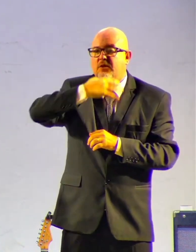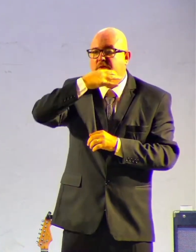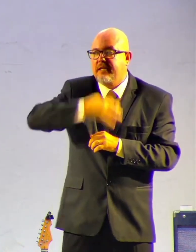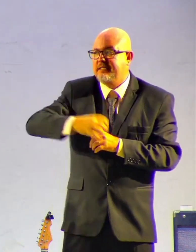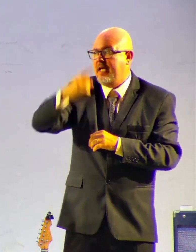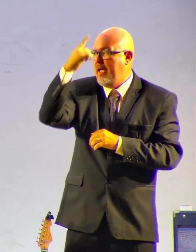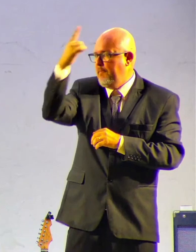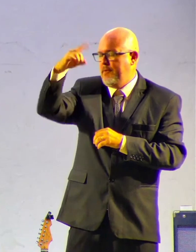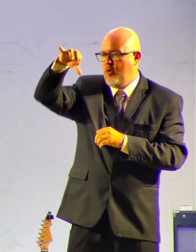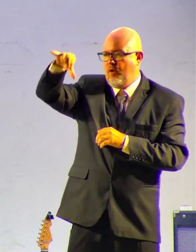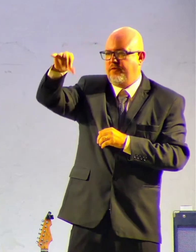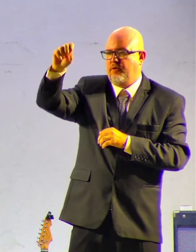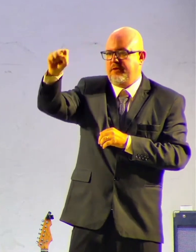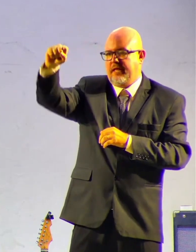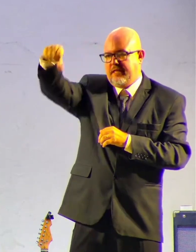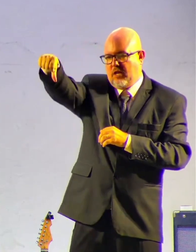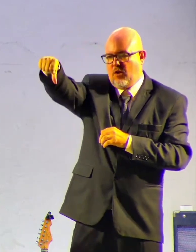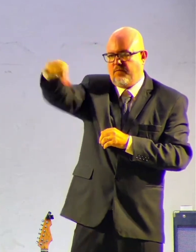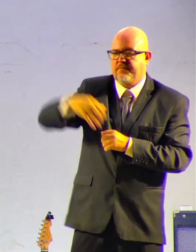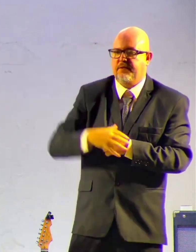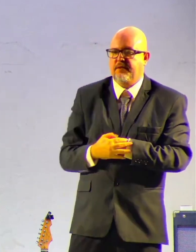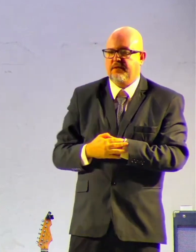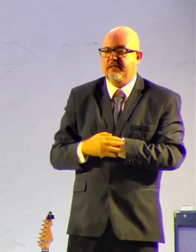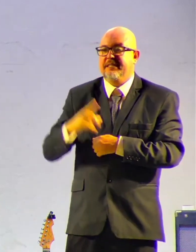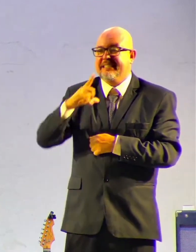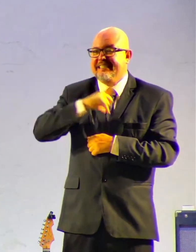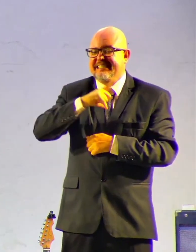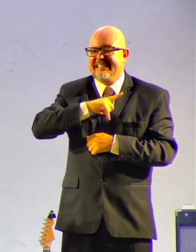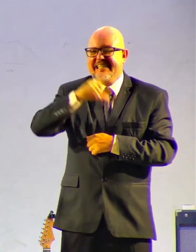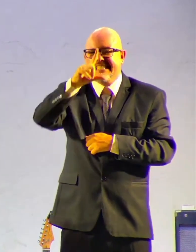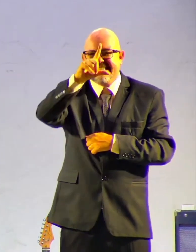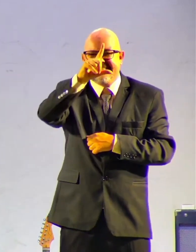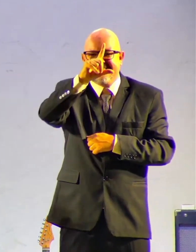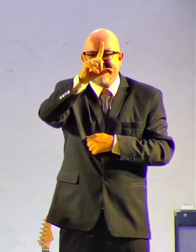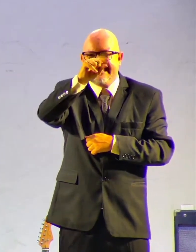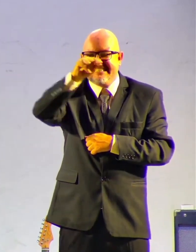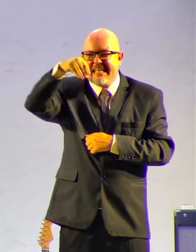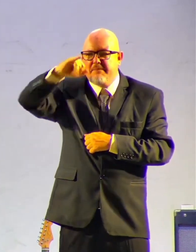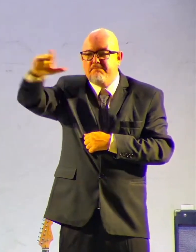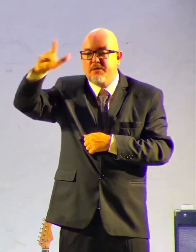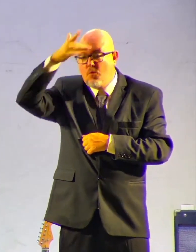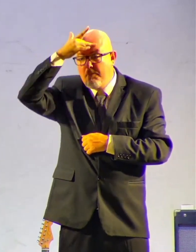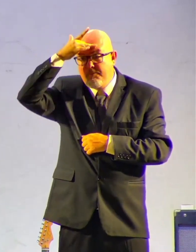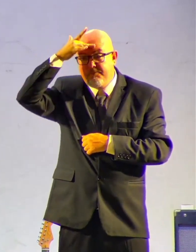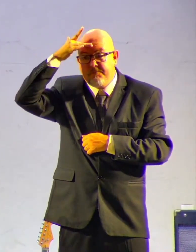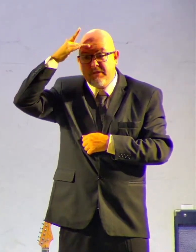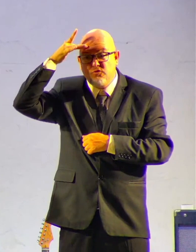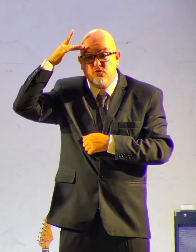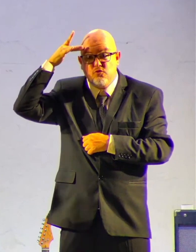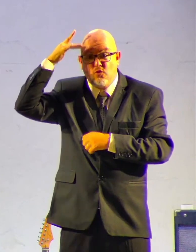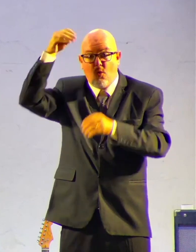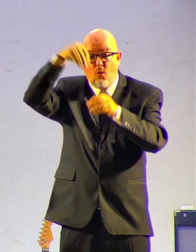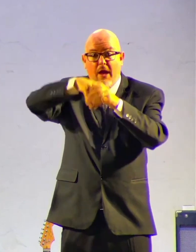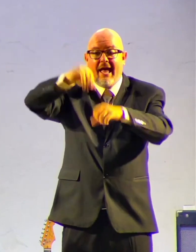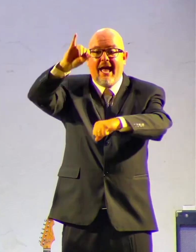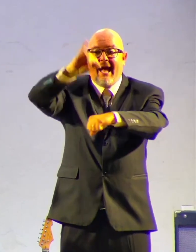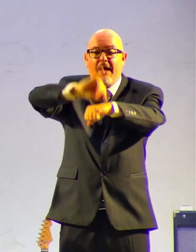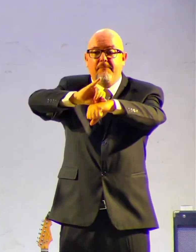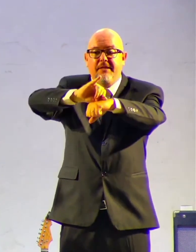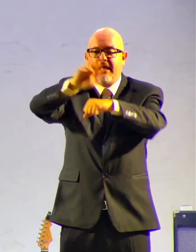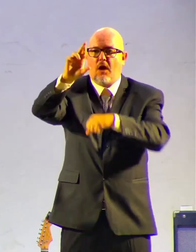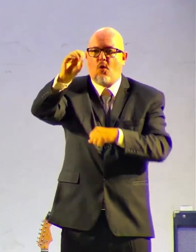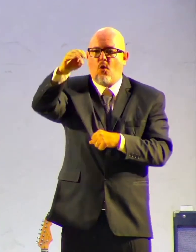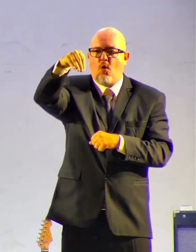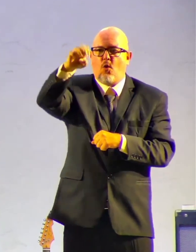de 1989, havia mais de 100 mil pessoas na capital da